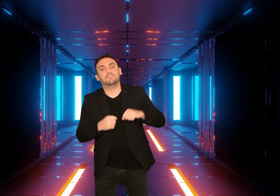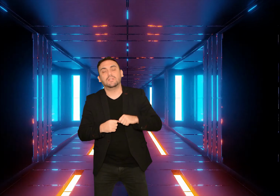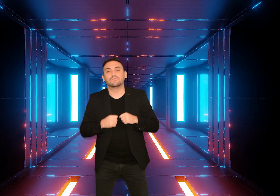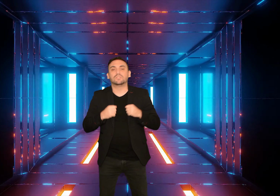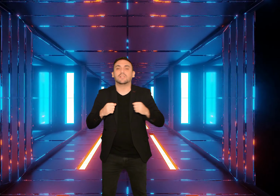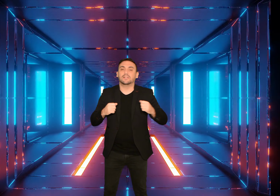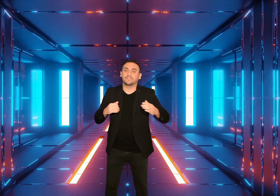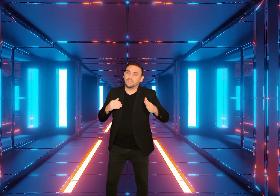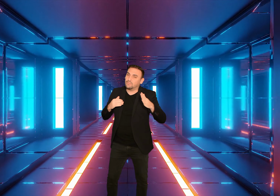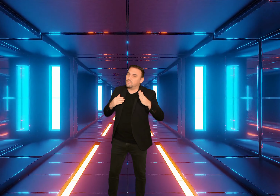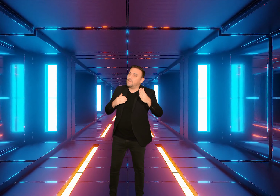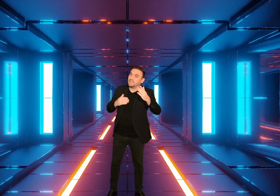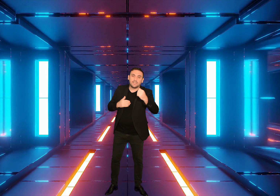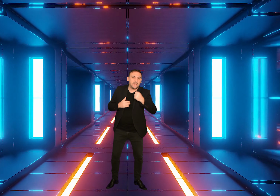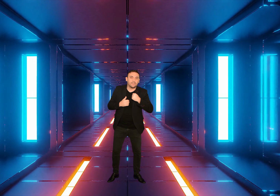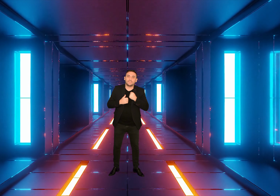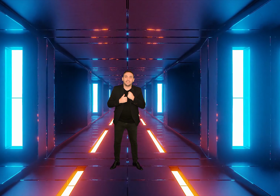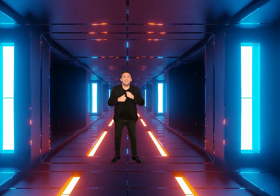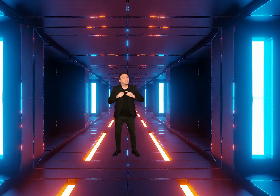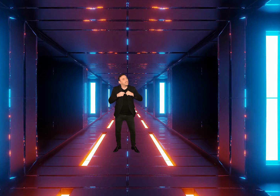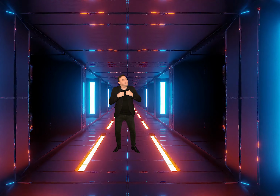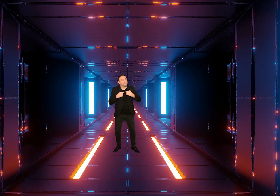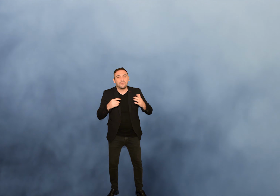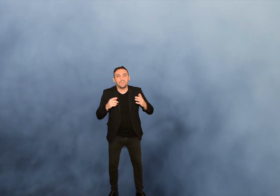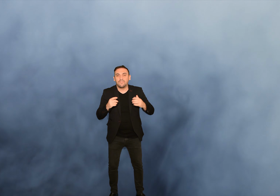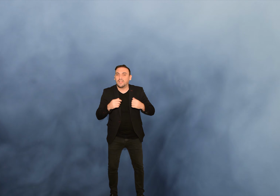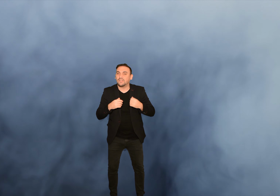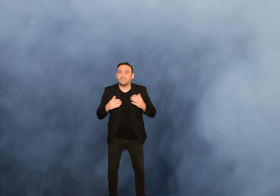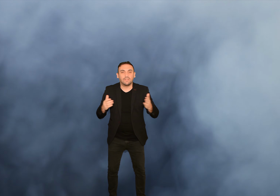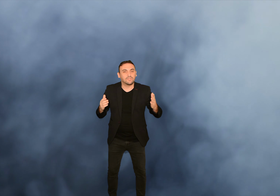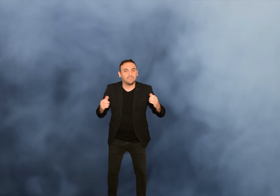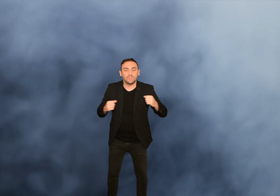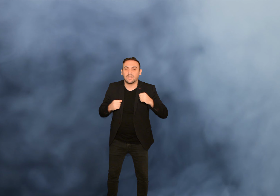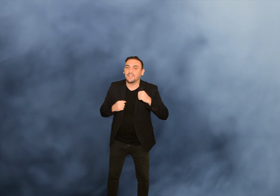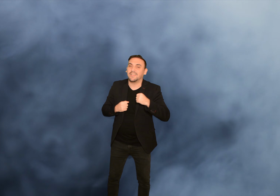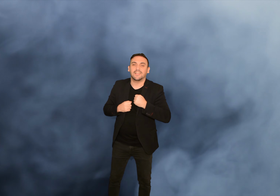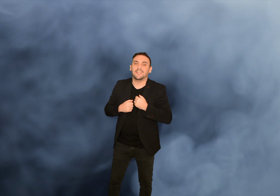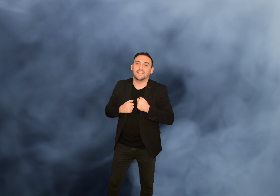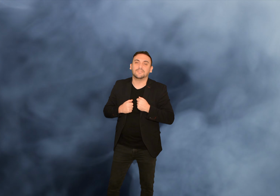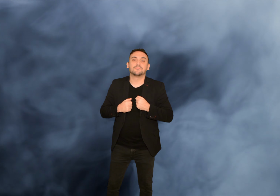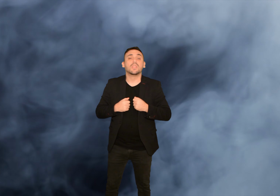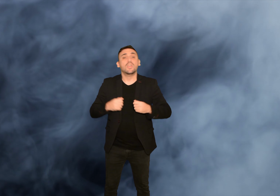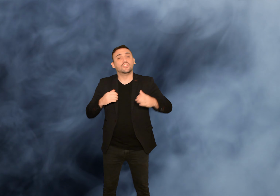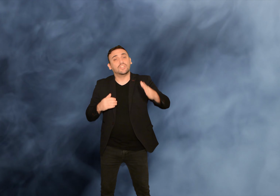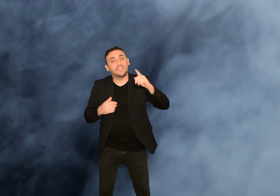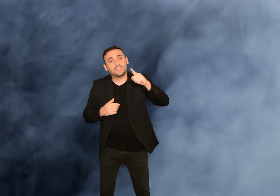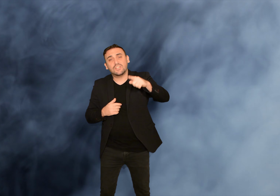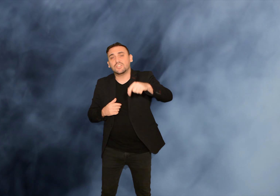pentru ce să sufăr din dragoste De-azi încolo viața vreau să-mi-o trăiesc Și de ce și